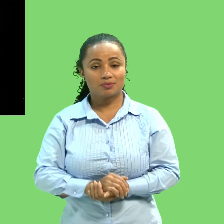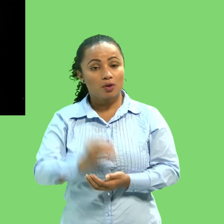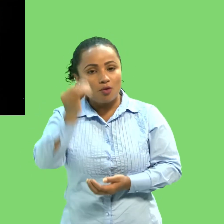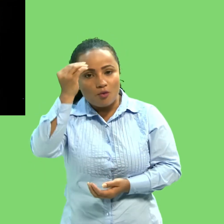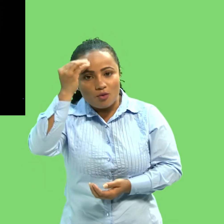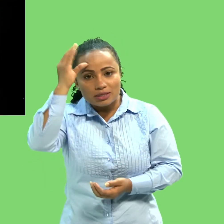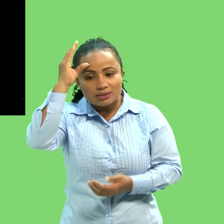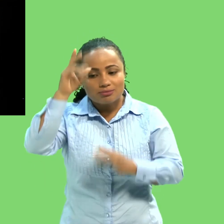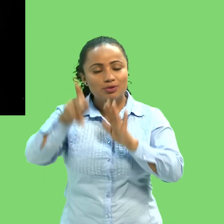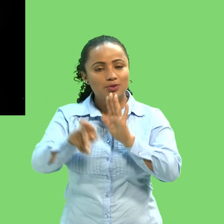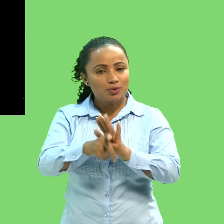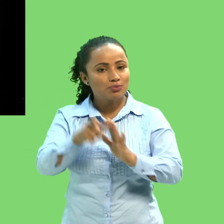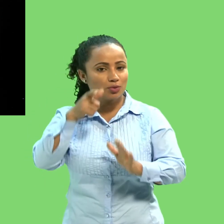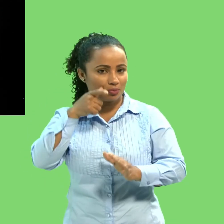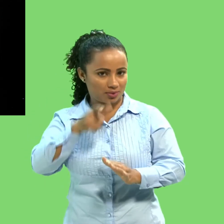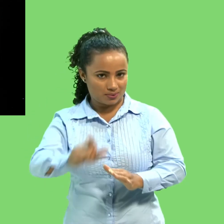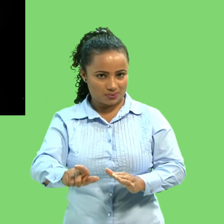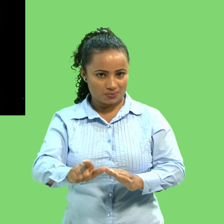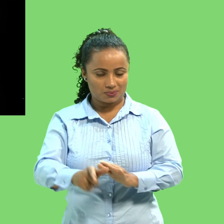Da própria língua.